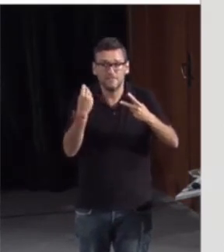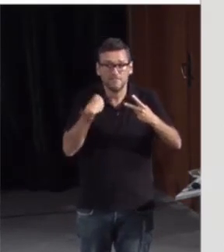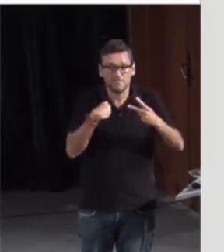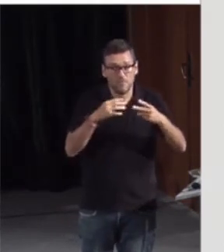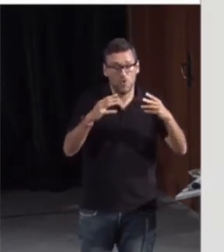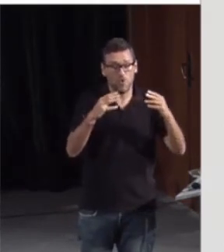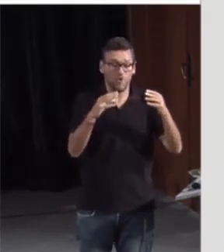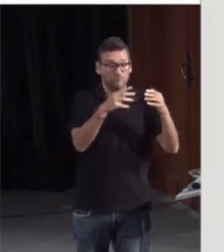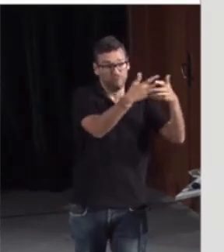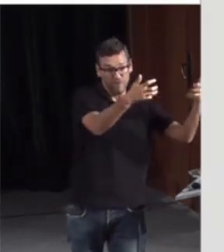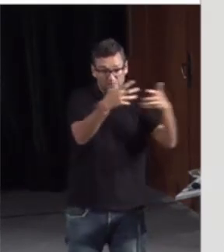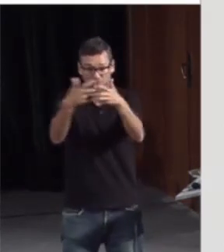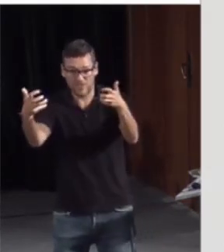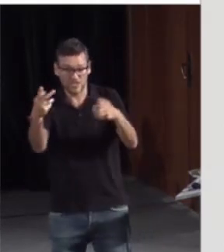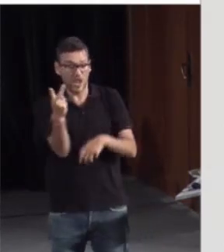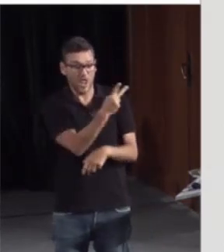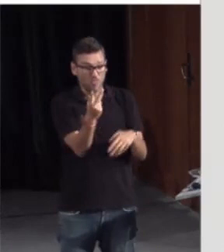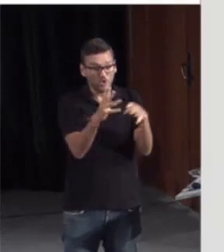Un segundo